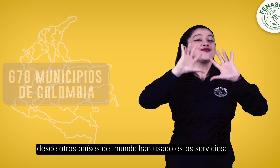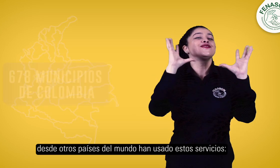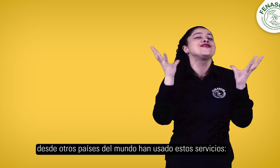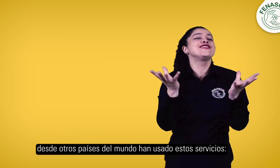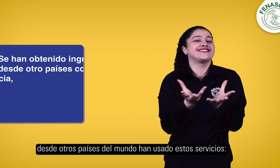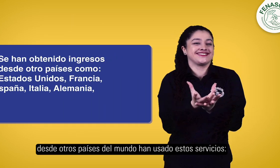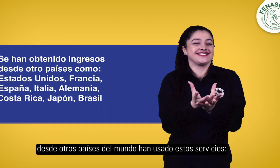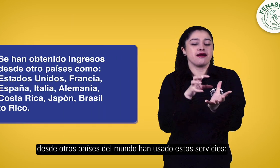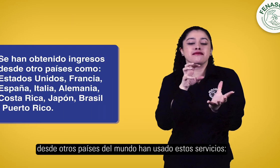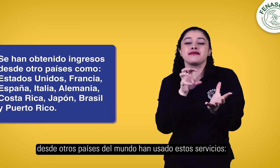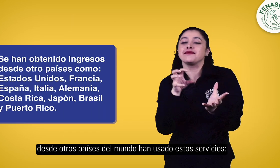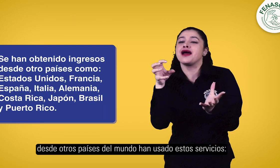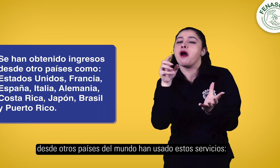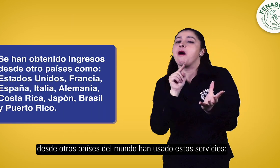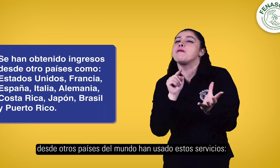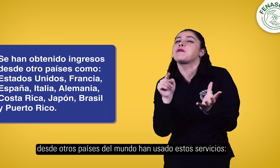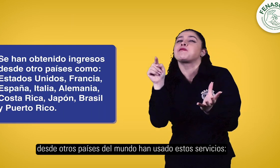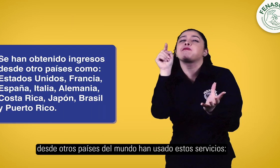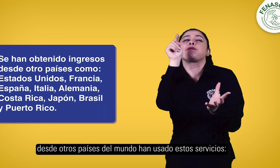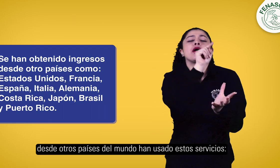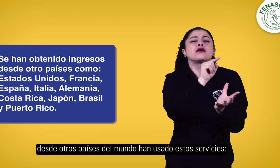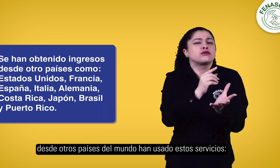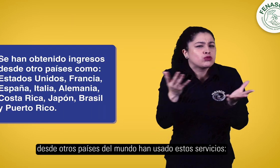También desde otros países del mundo han usado estos servicios.